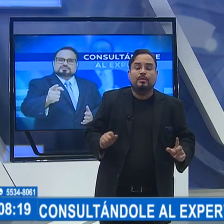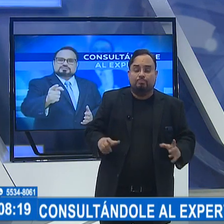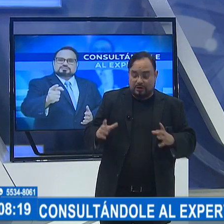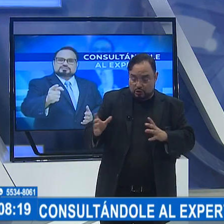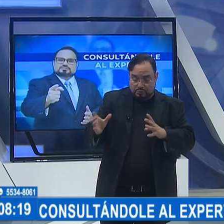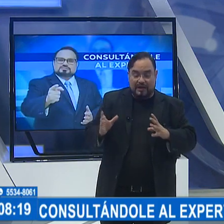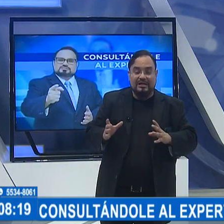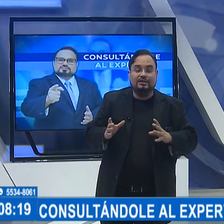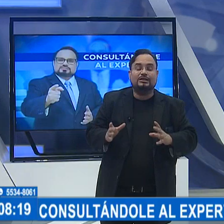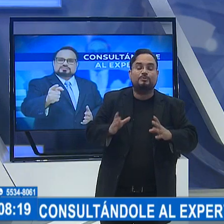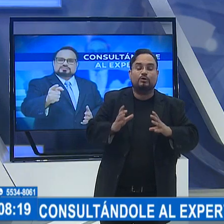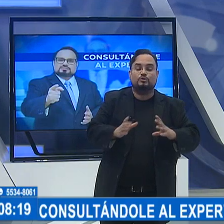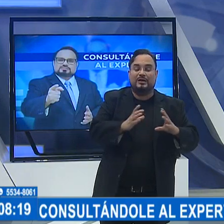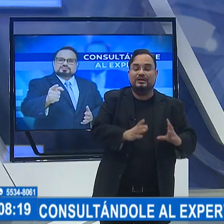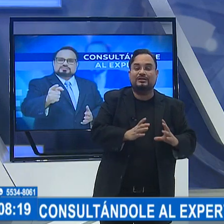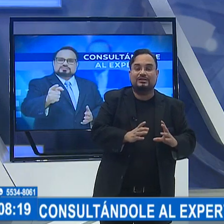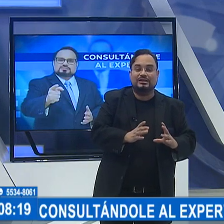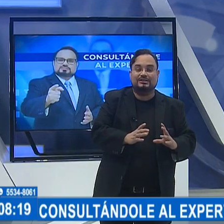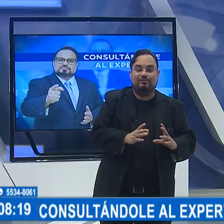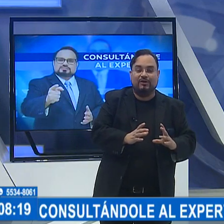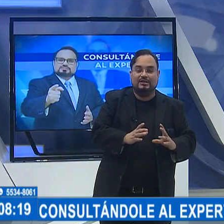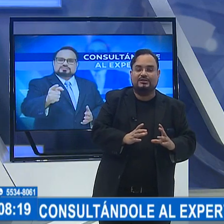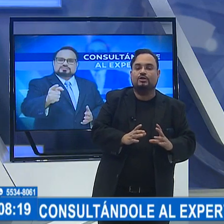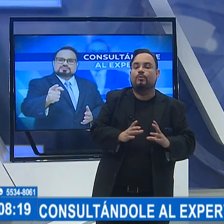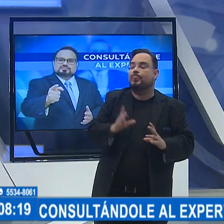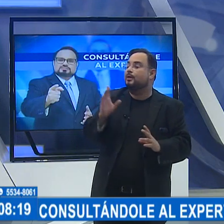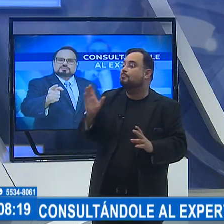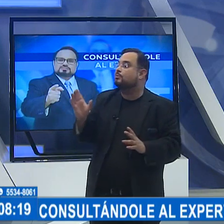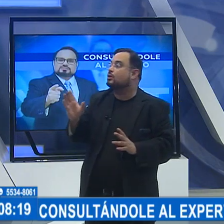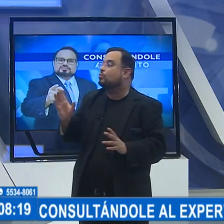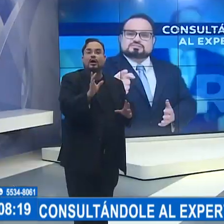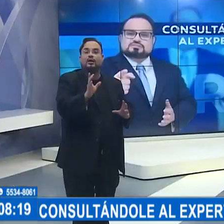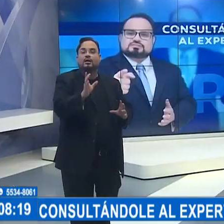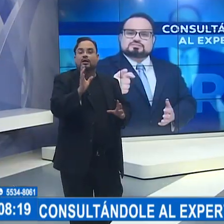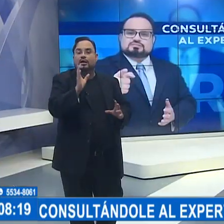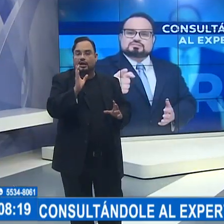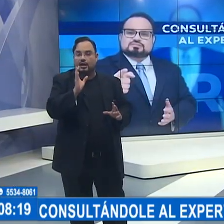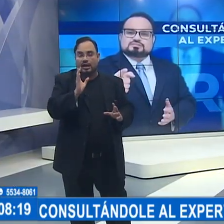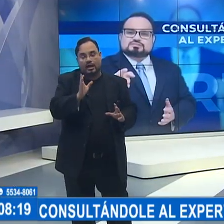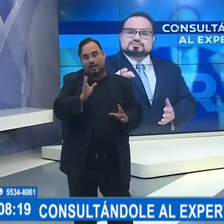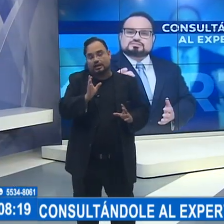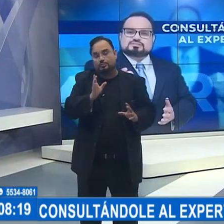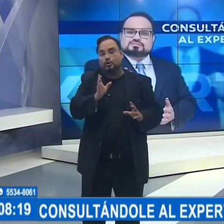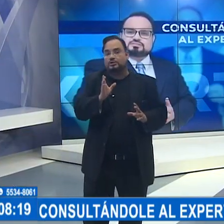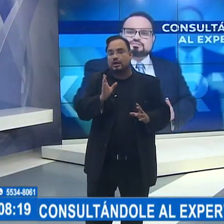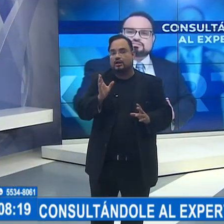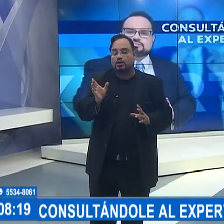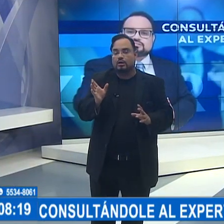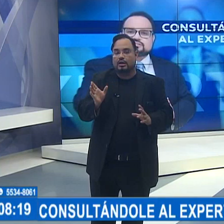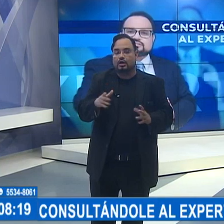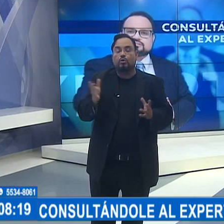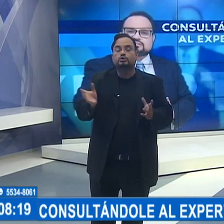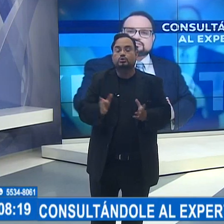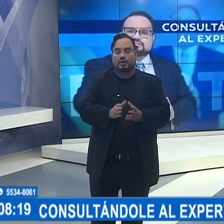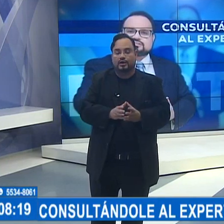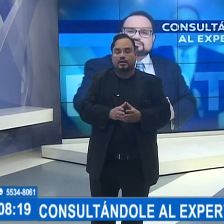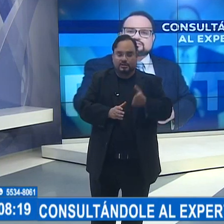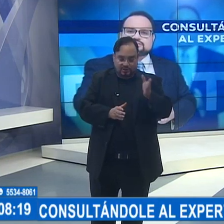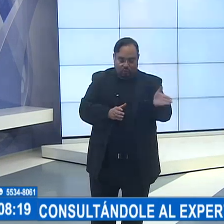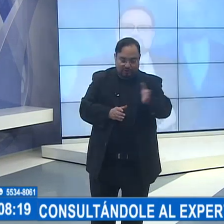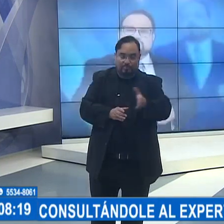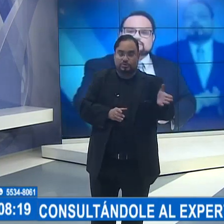son? Pues los parientes, pero los parientes de este fallecido. En primer lugar, la esposa, la